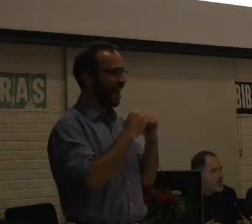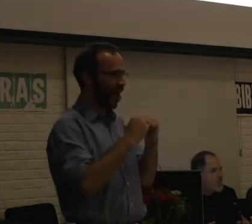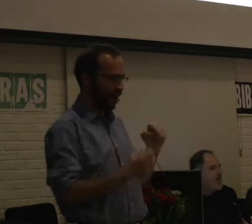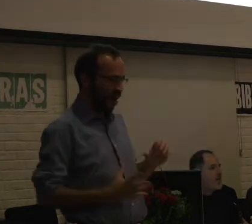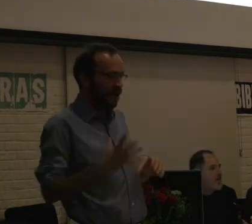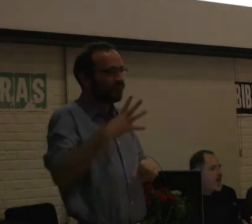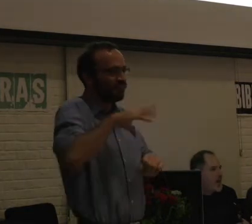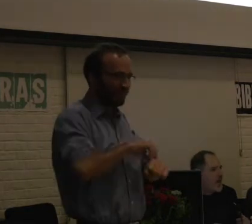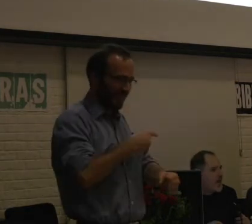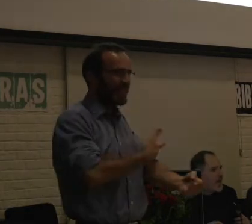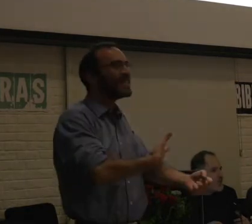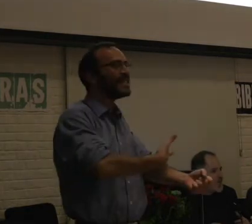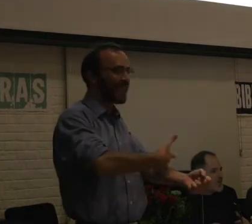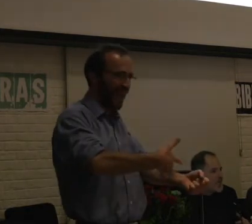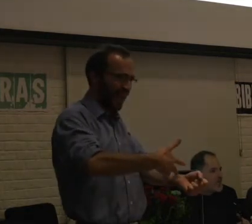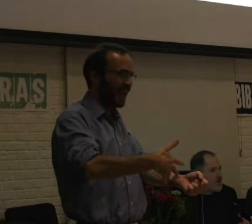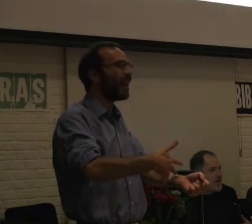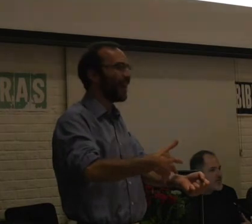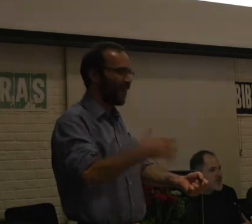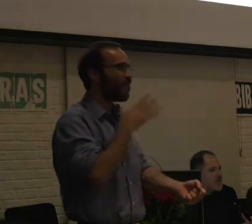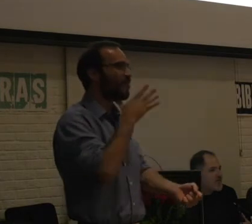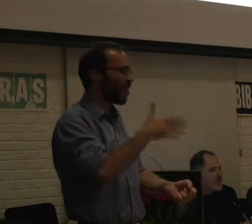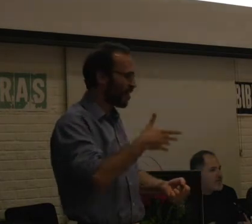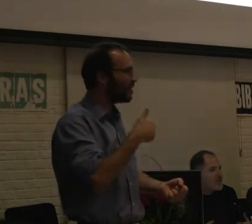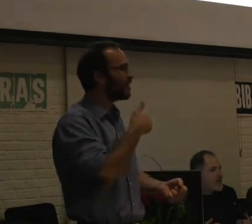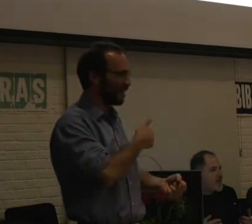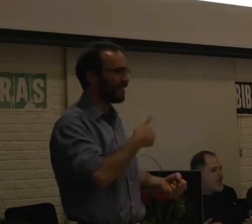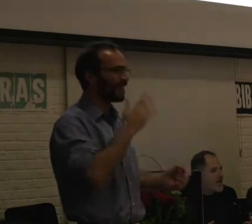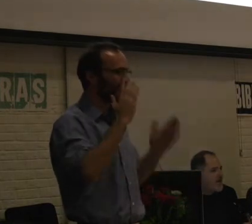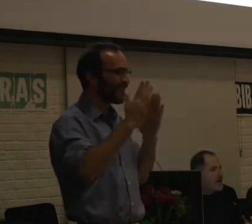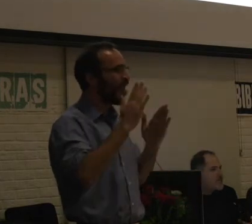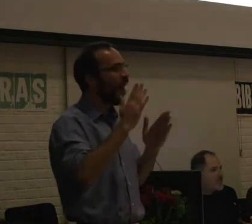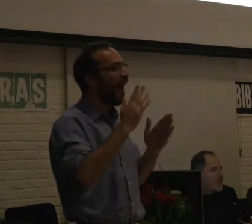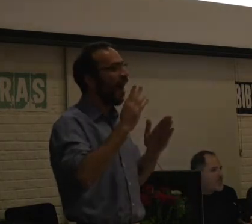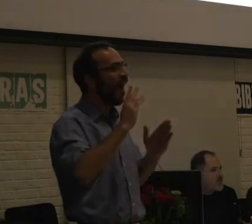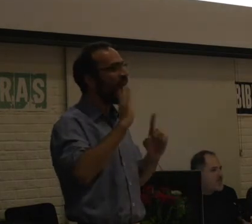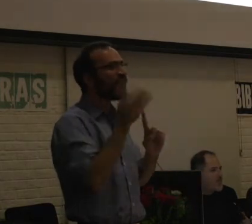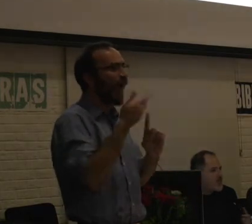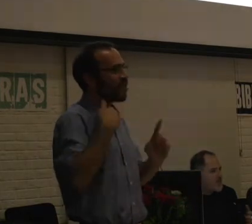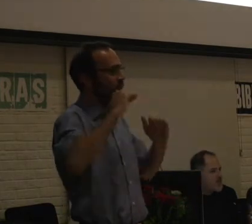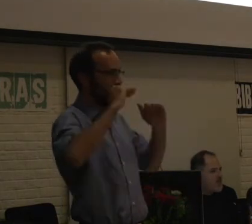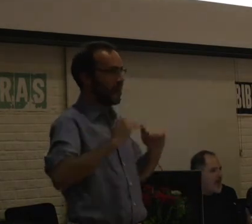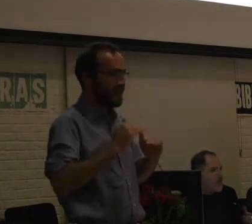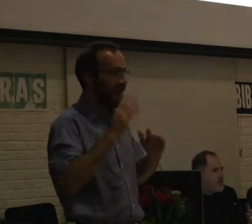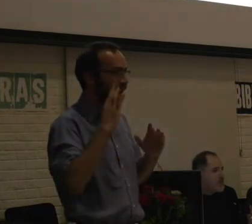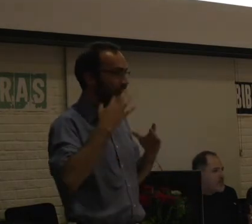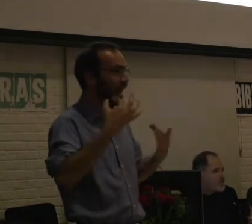ese hierro se incorporaba al cuerpo. Entonces, digamos que paliaba esos problemas de anemia. Por tanto, había un pozo de